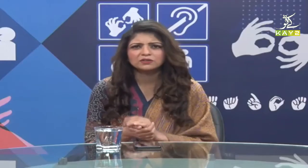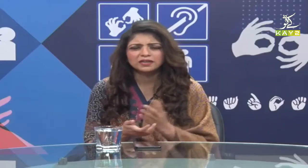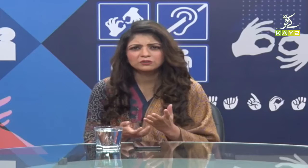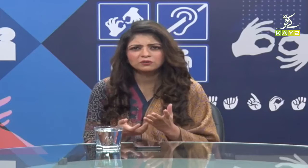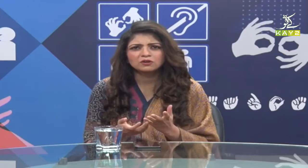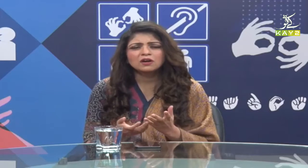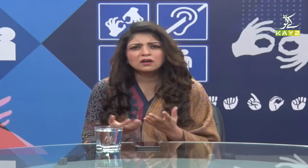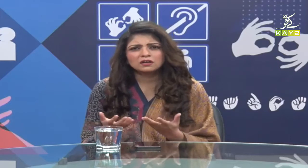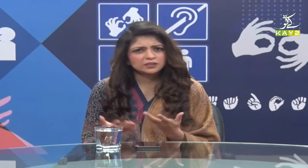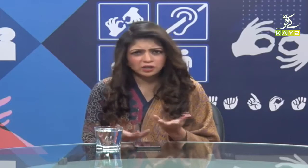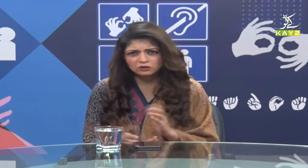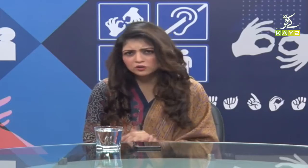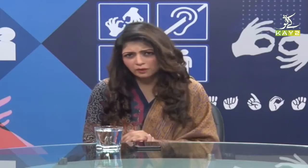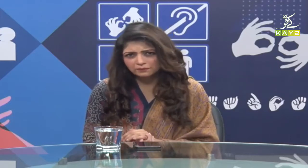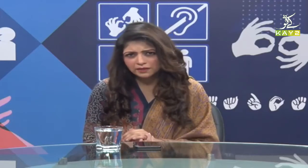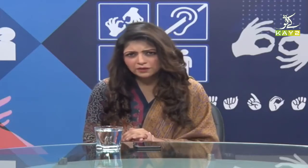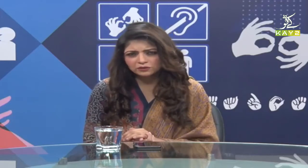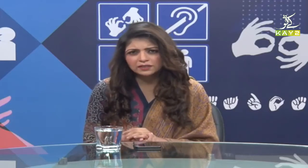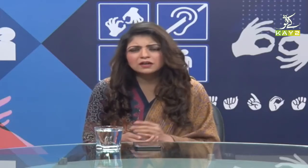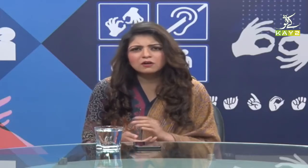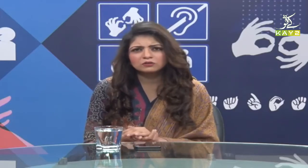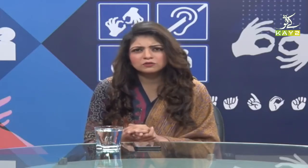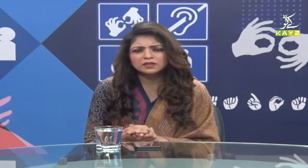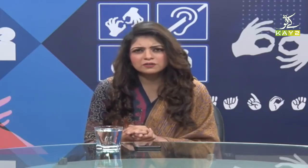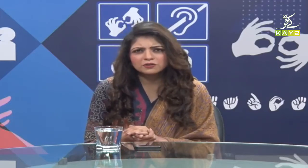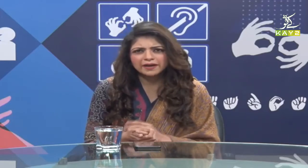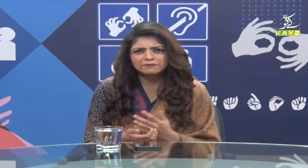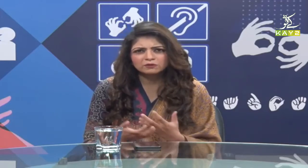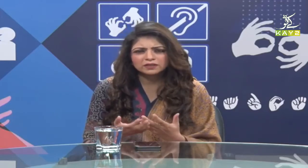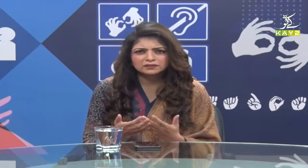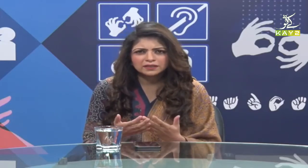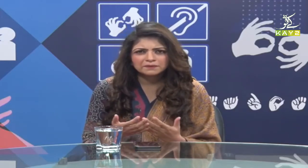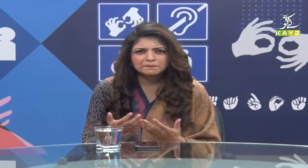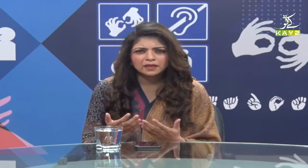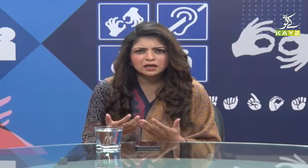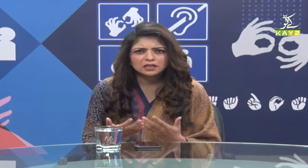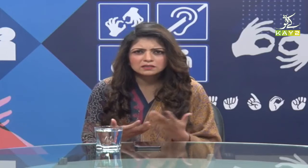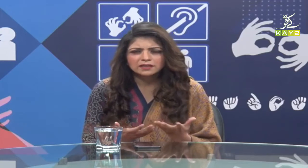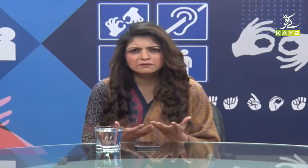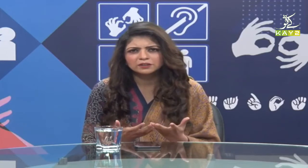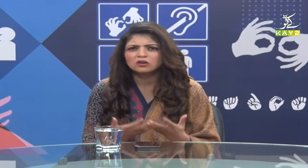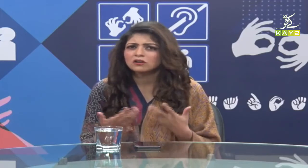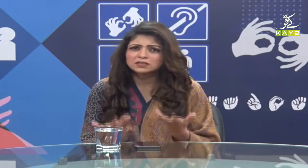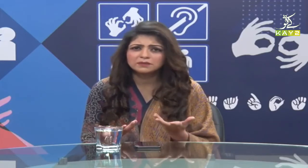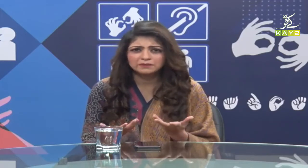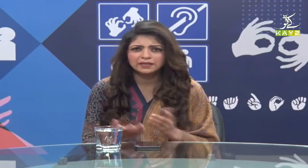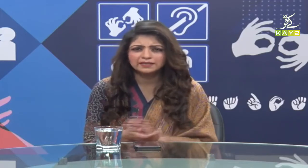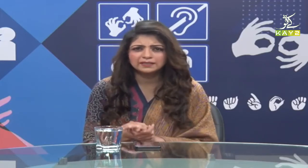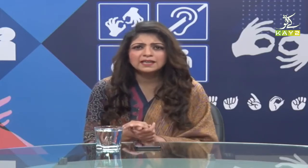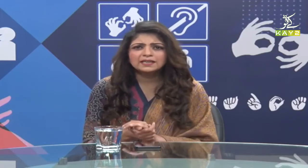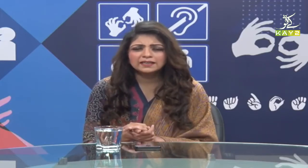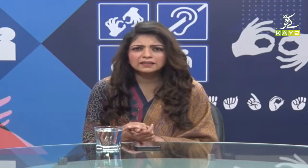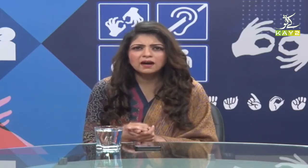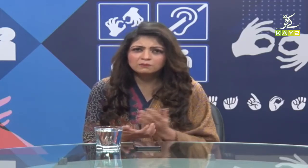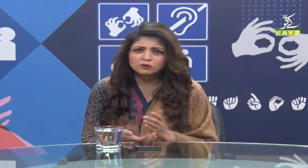आते, क्योंकि एक तो वो इशारों की ज़ुबान में नहीं होते और दूसरा जो है वो इतने इस तरह के वीडियो लॉग्स कभी बने ही